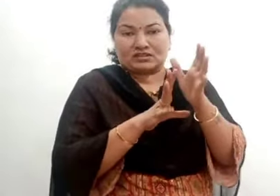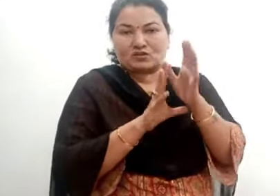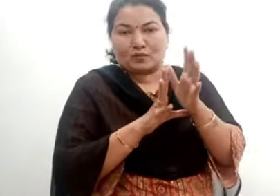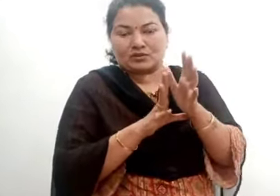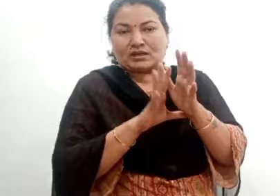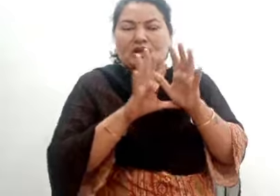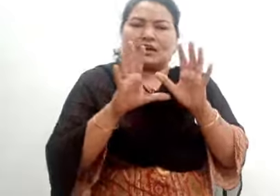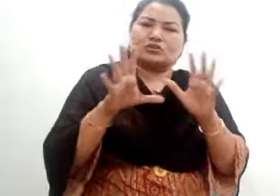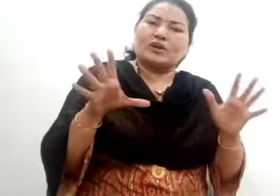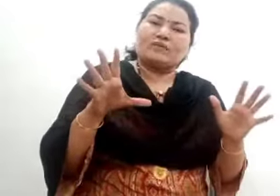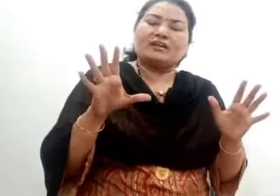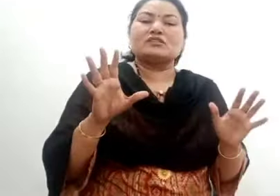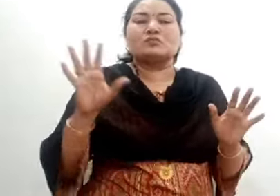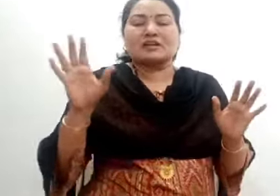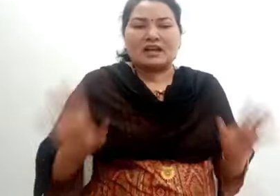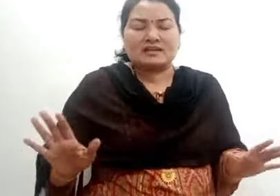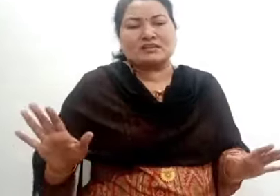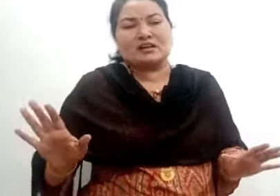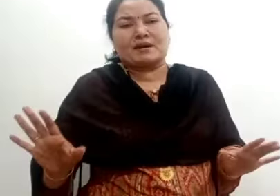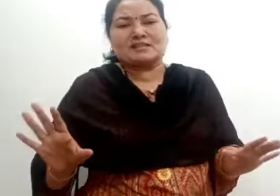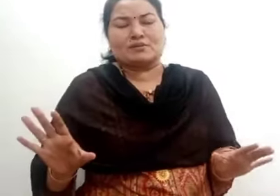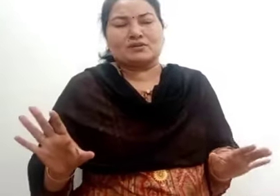स्टॉप होते, आणि थोड्या वेळात जर तुम्ही रिलॅक्स केलं 5-1 मिनिटं